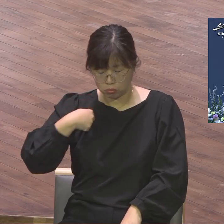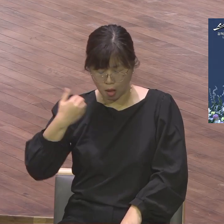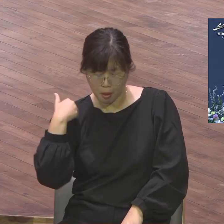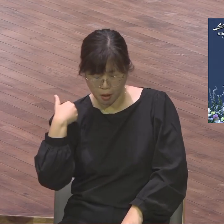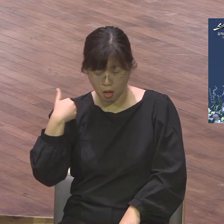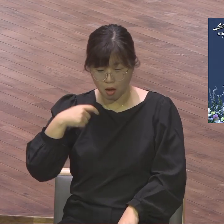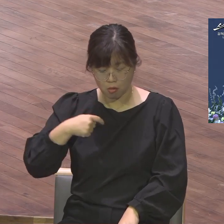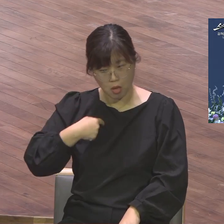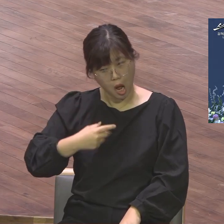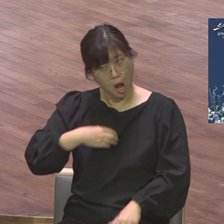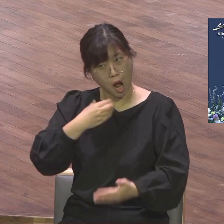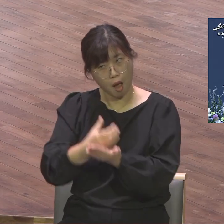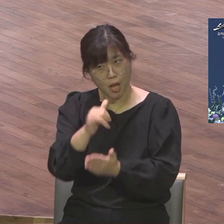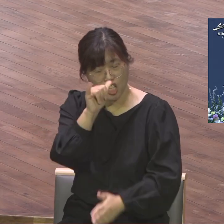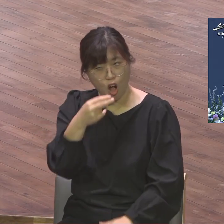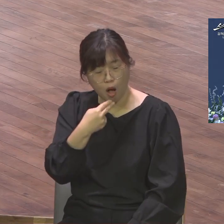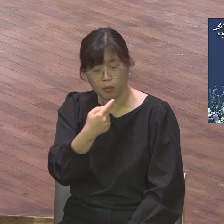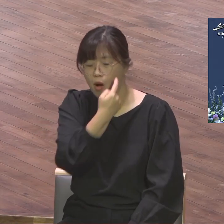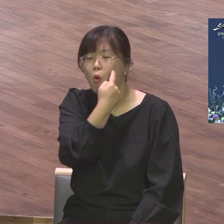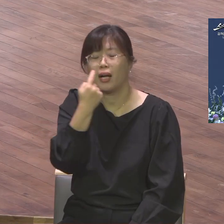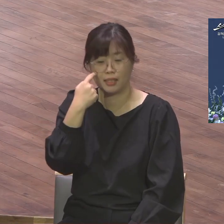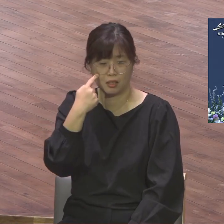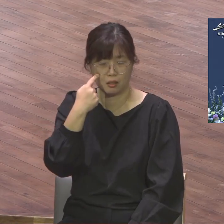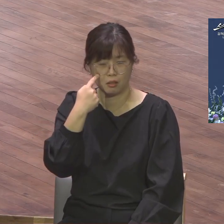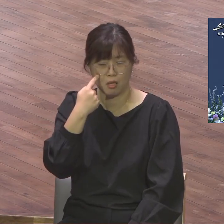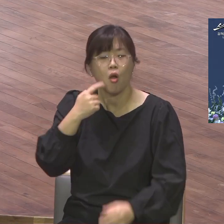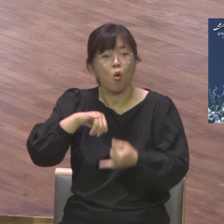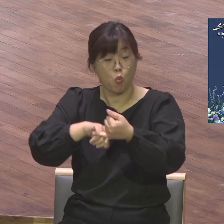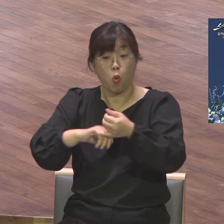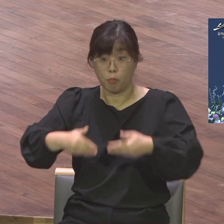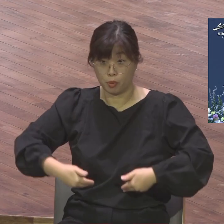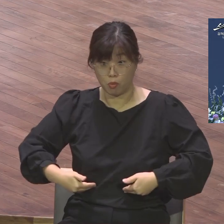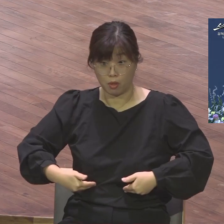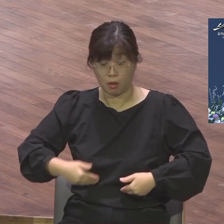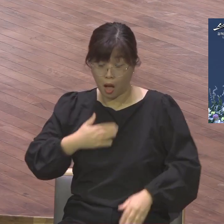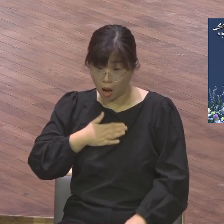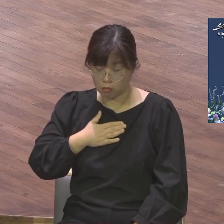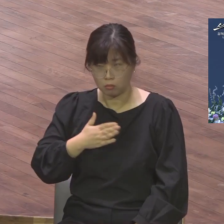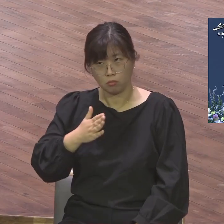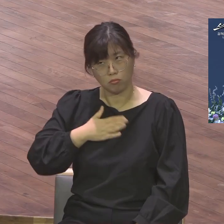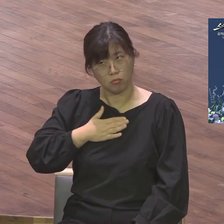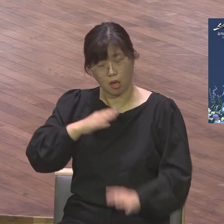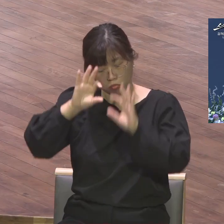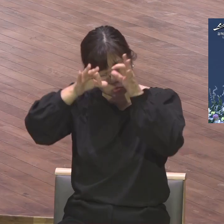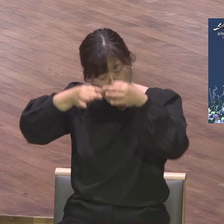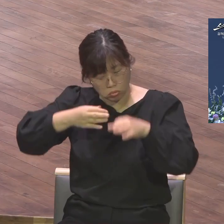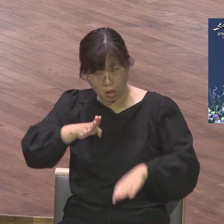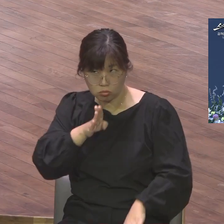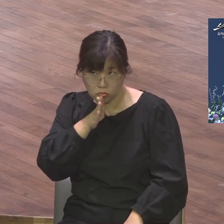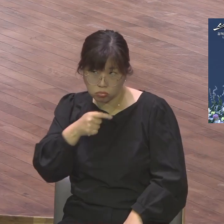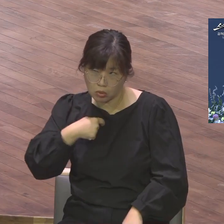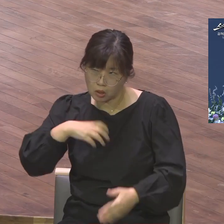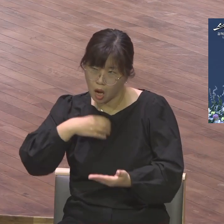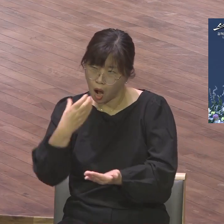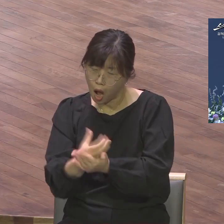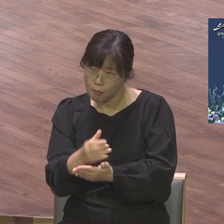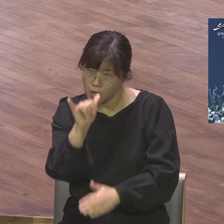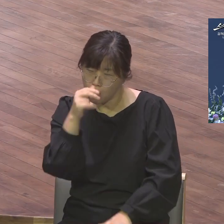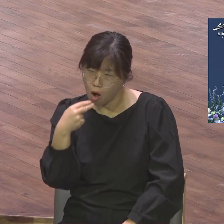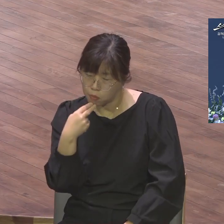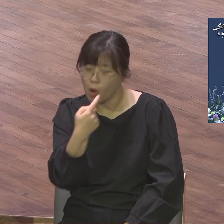질문이에요. 내 속에 정말 복음에 대한 감격이 있냐? 직분을 통한 사역에 감격이